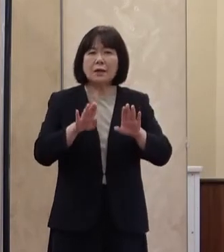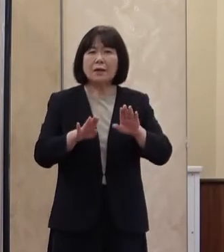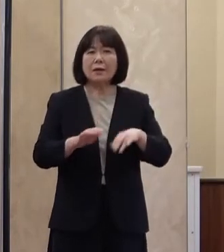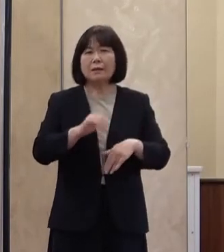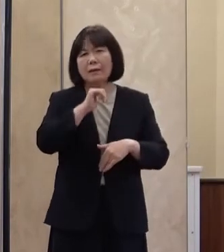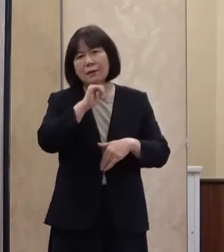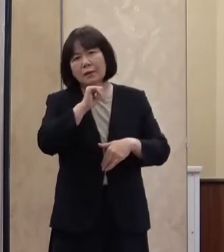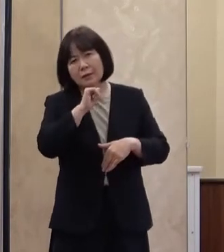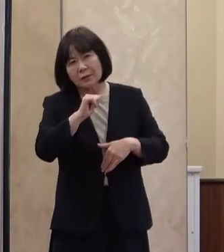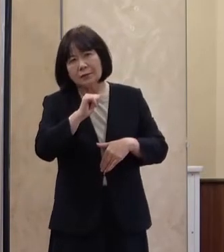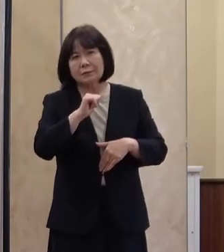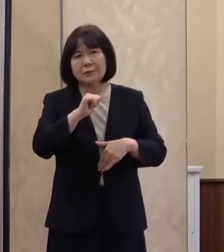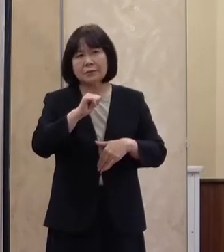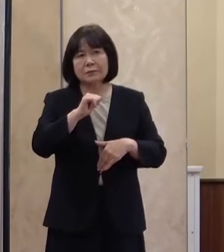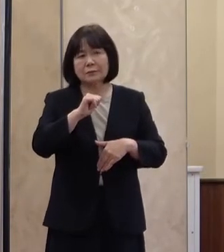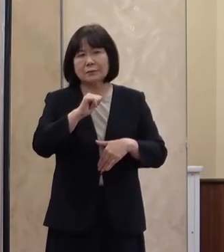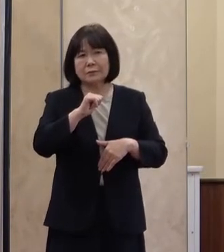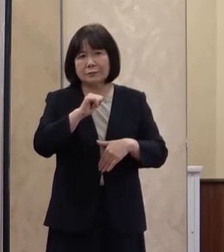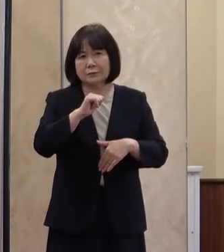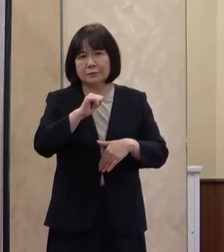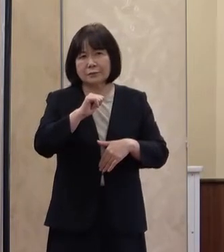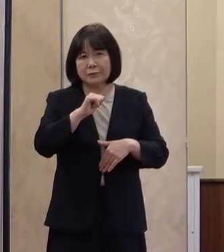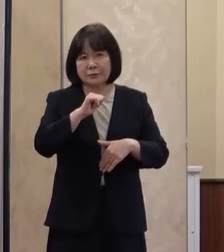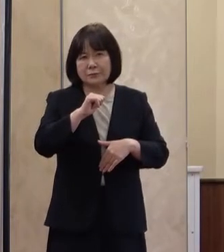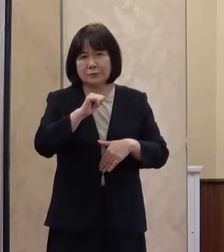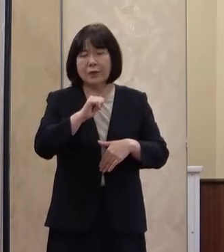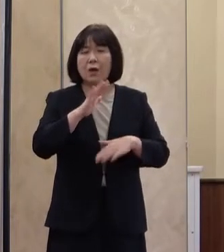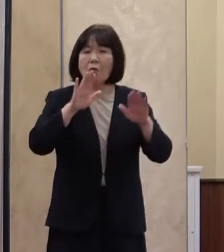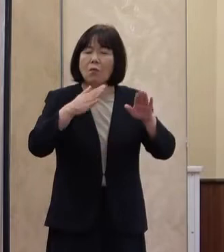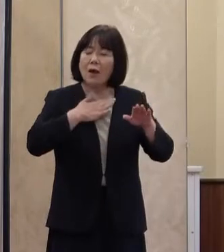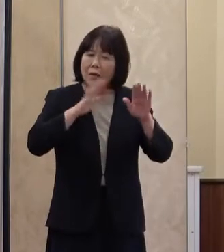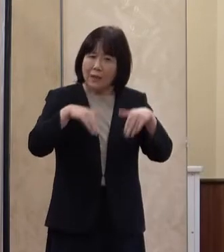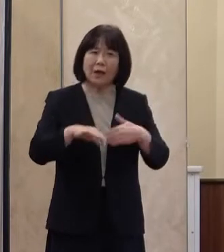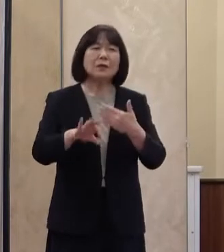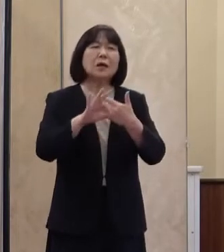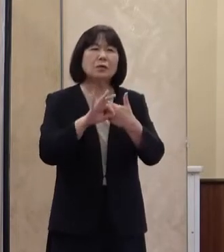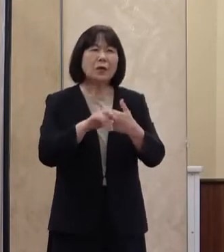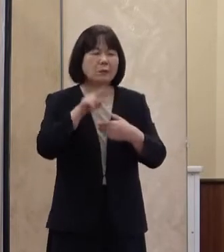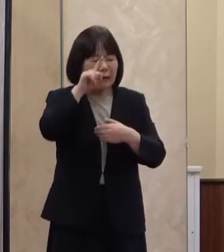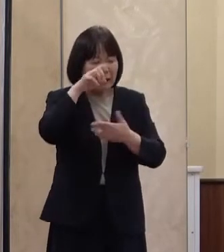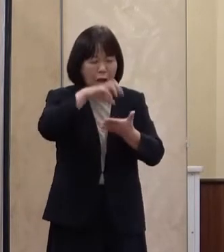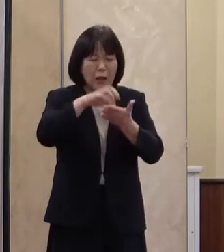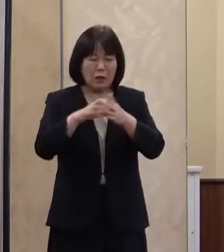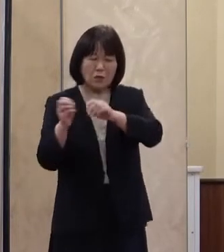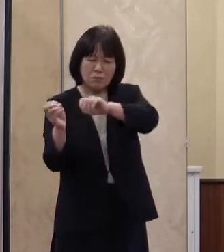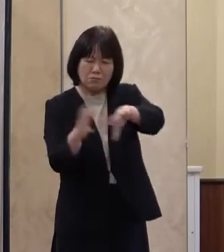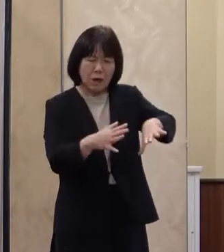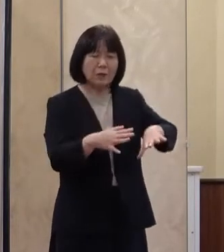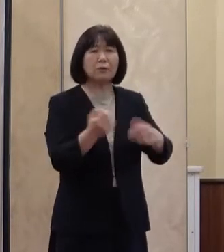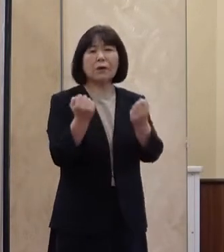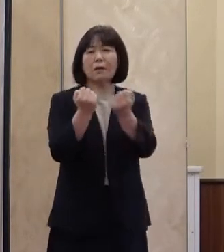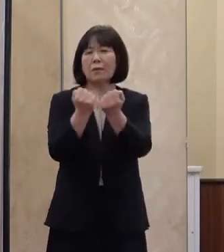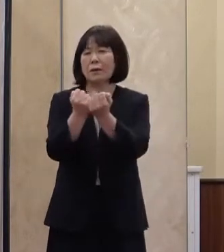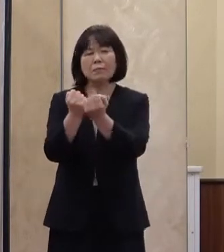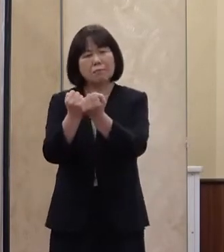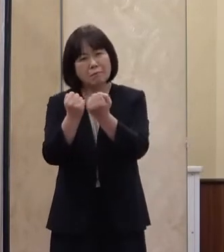分ではないところが分かったっていう声もあって、例えばゴミが多かったりとか、そのマナーの悪